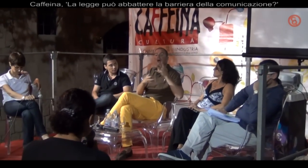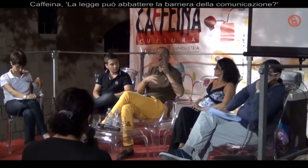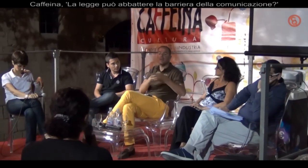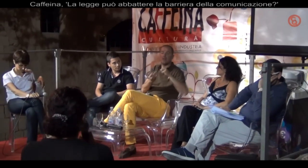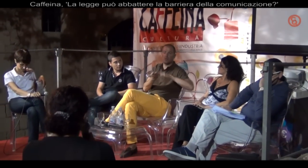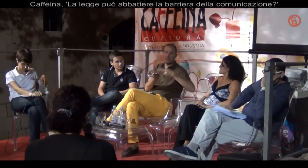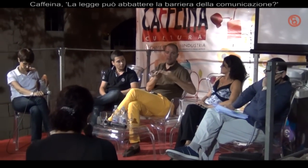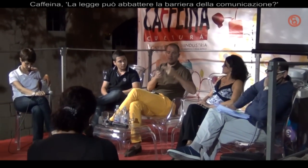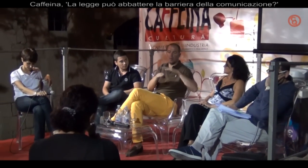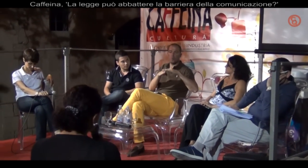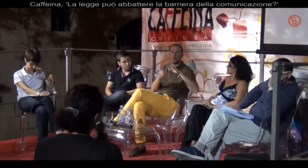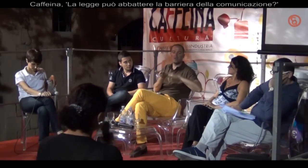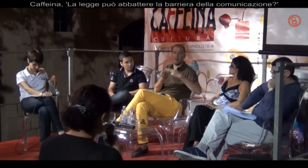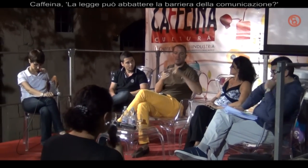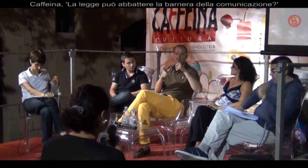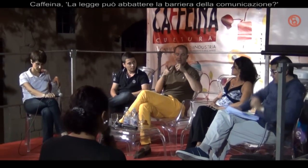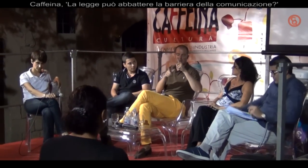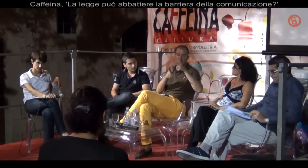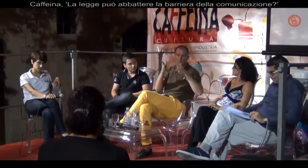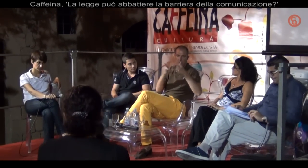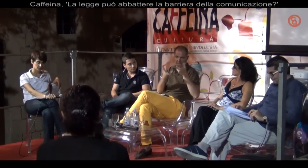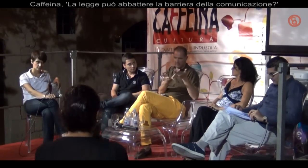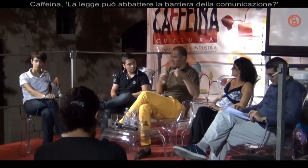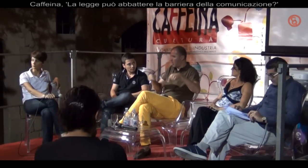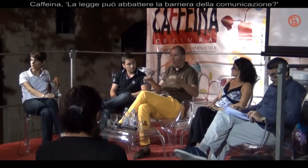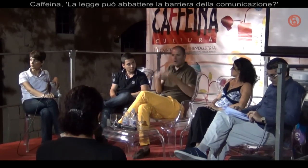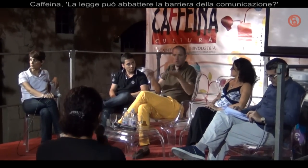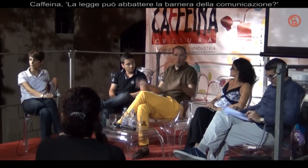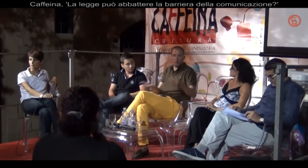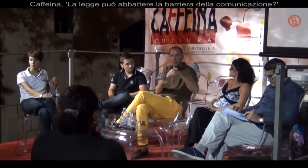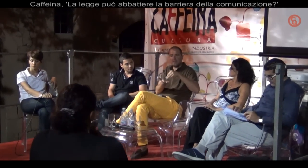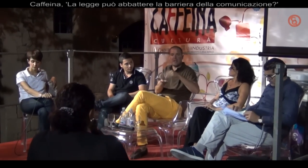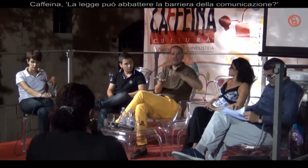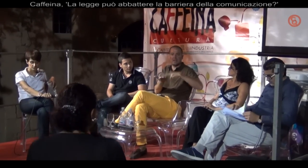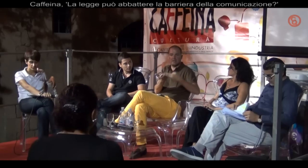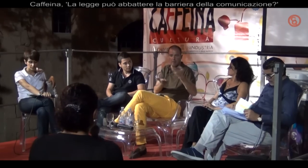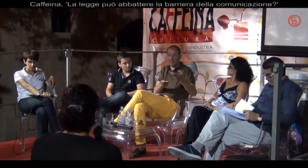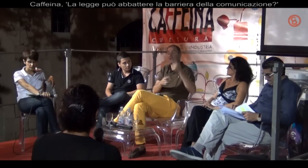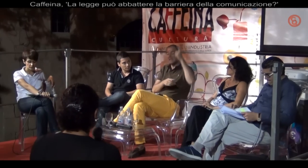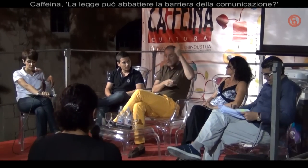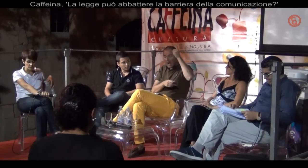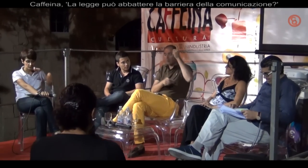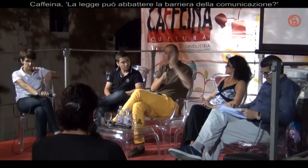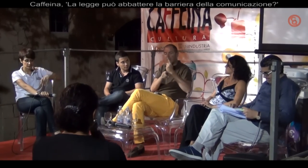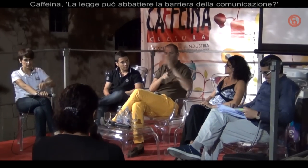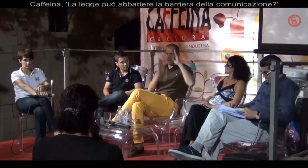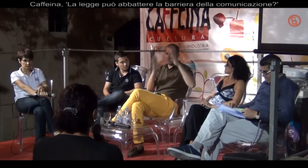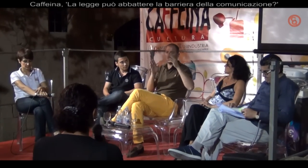diritto di avere un interprete che usi la lingua dei segni. Come questa occasione che sono presenti due interpreti, lo Stato